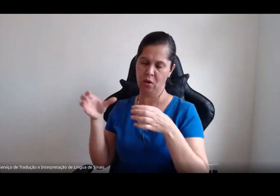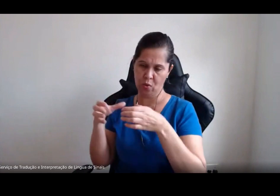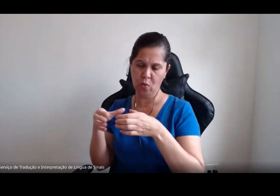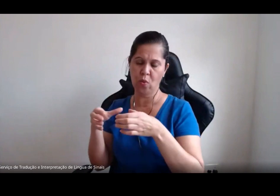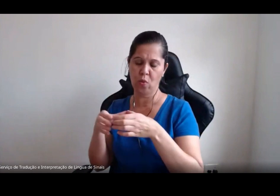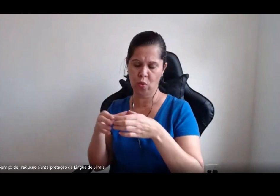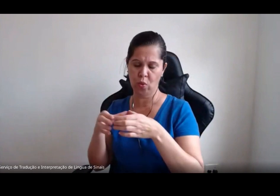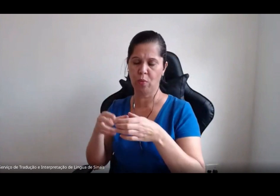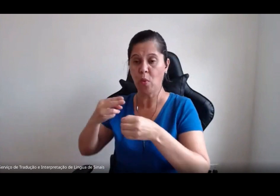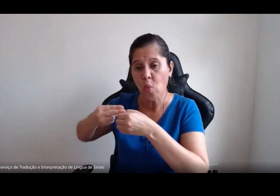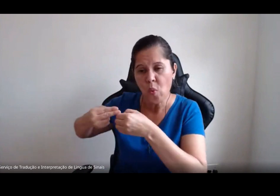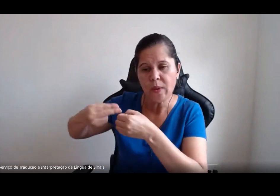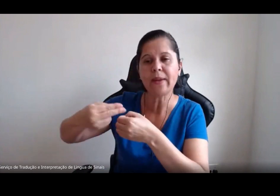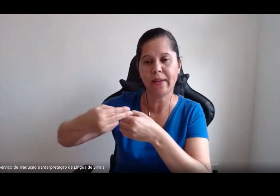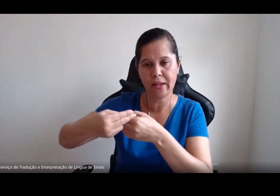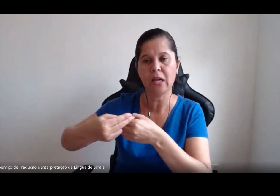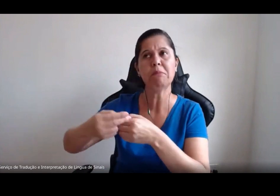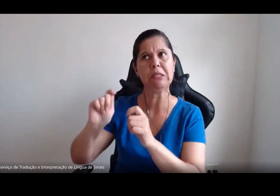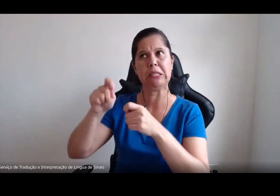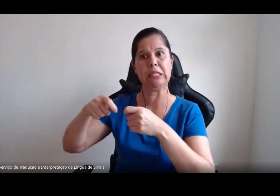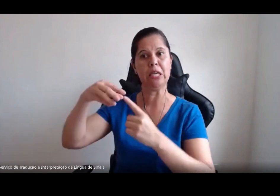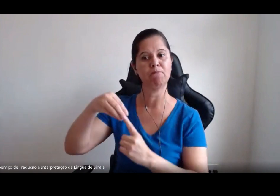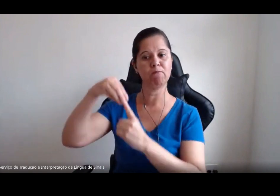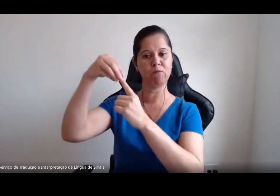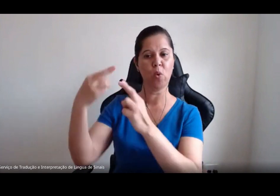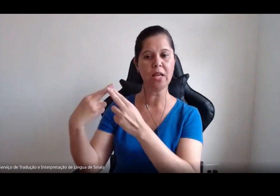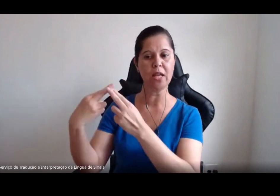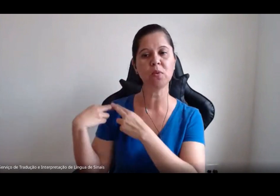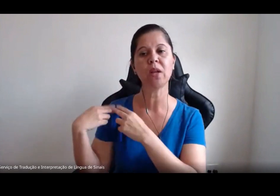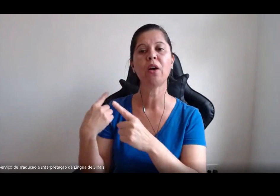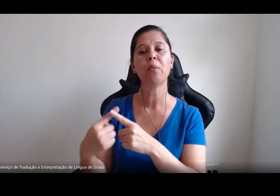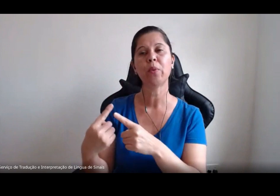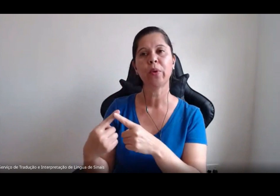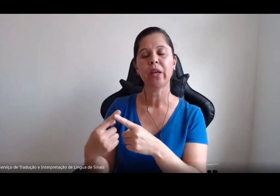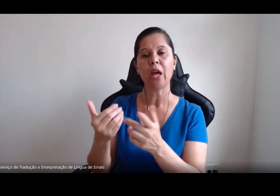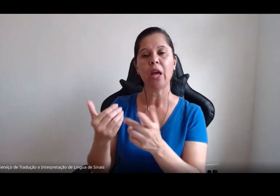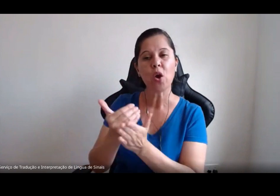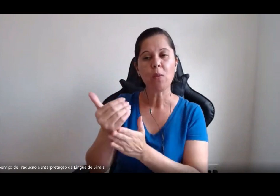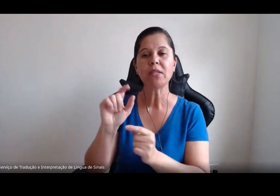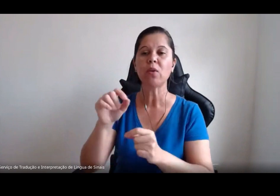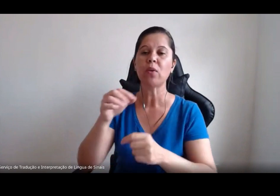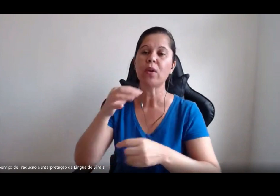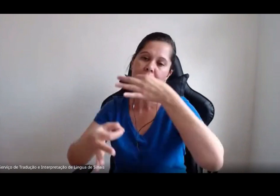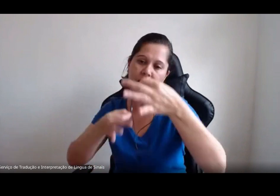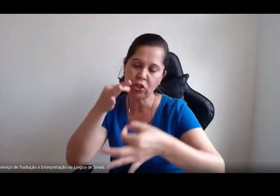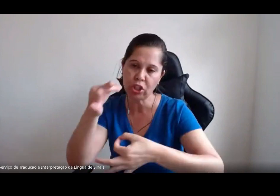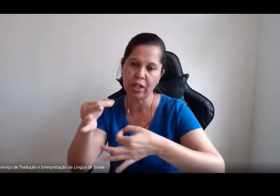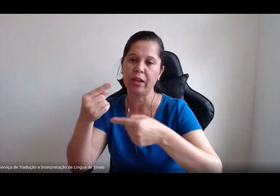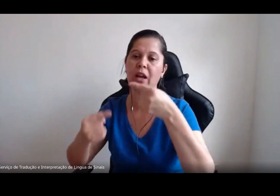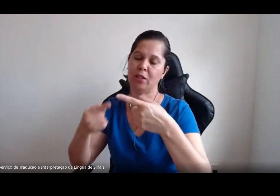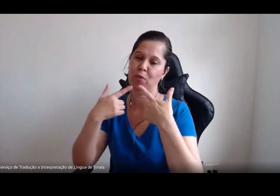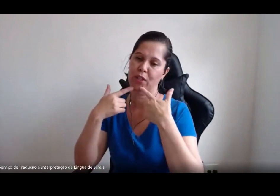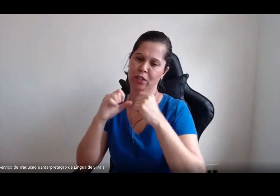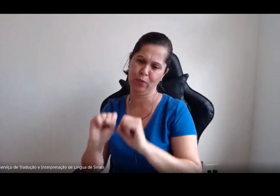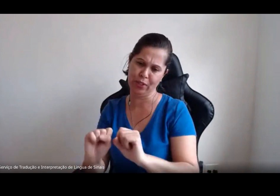grupo coordenado pela professora Eni Orlandi na Unicamp foi responsável por introduzir críticas às políticas